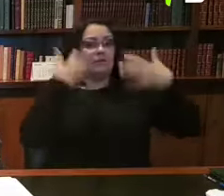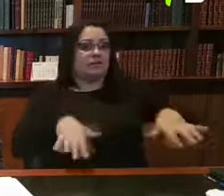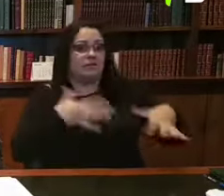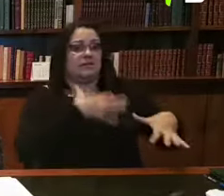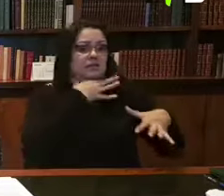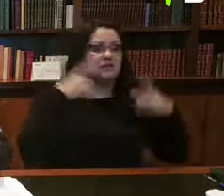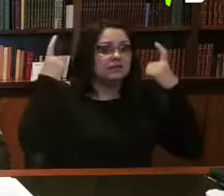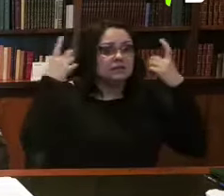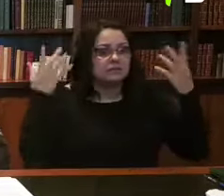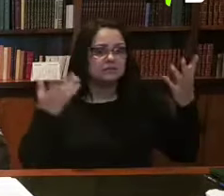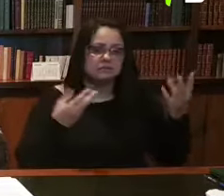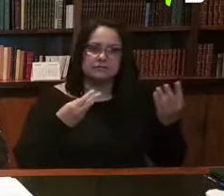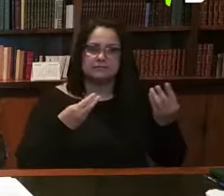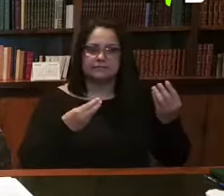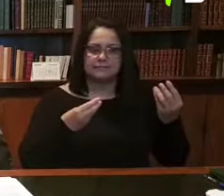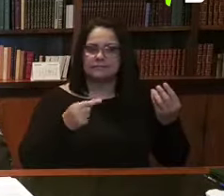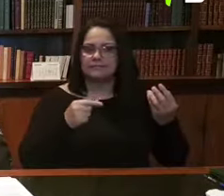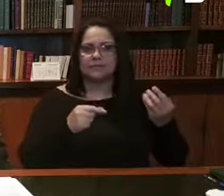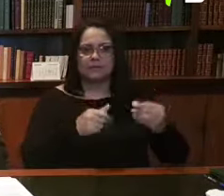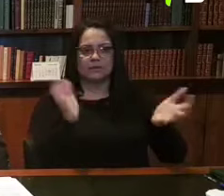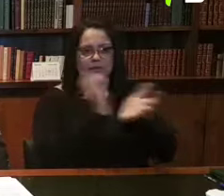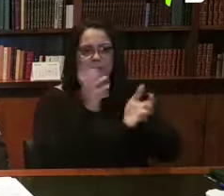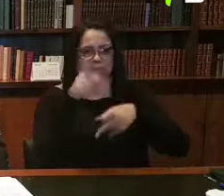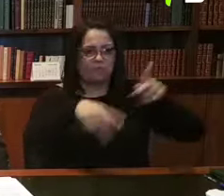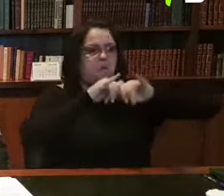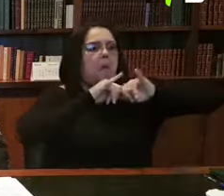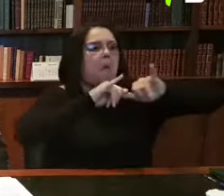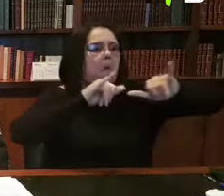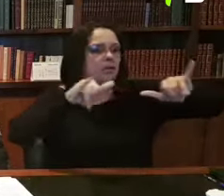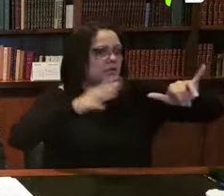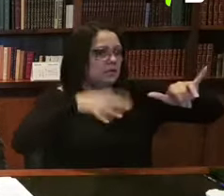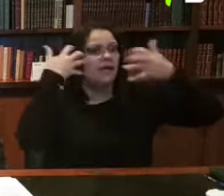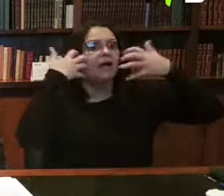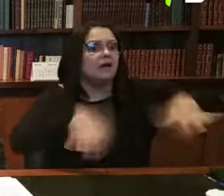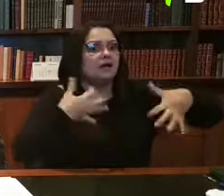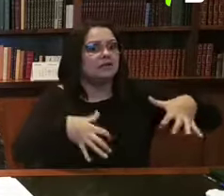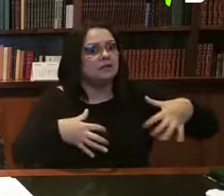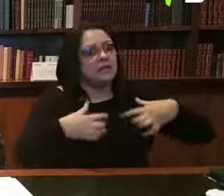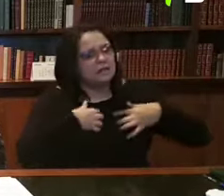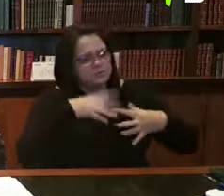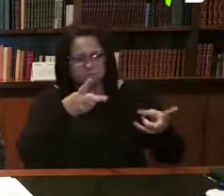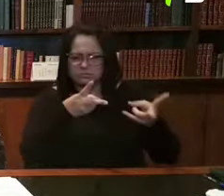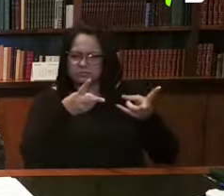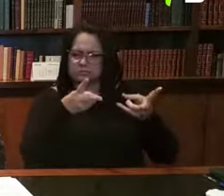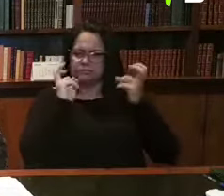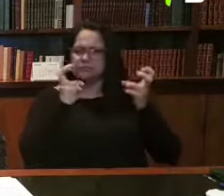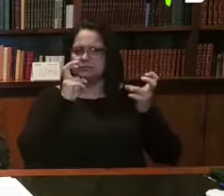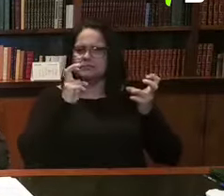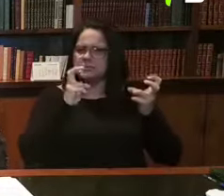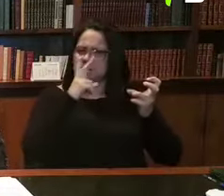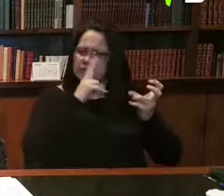espécies aqui chegou né para voltar à população e ouvir no meio entendeu